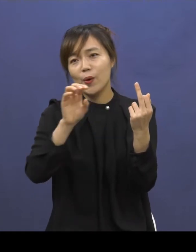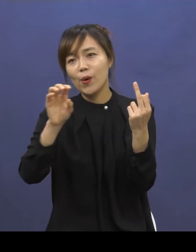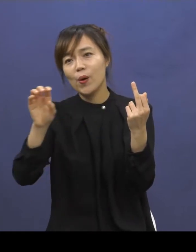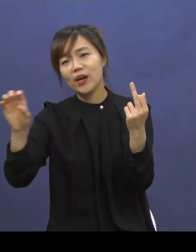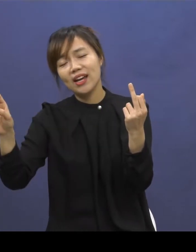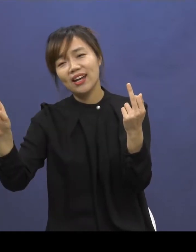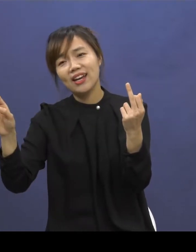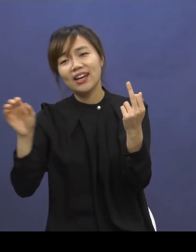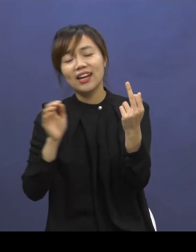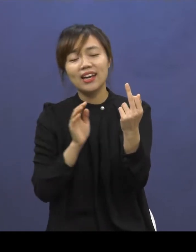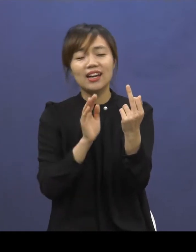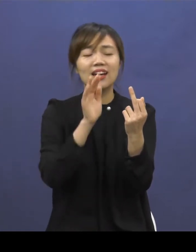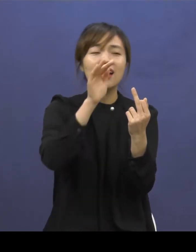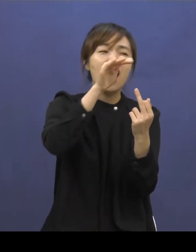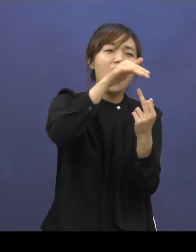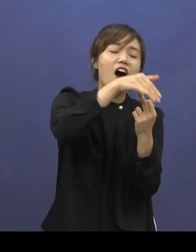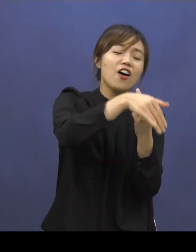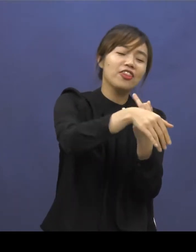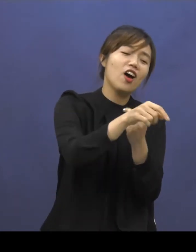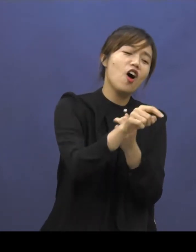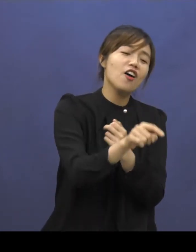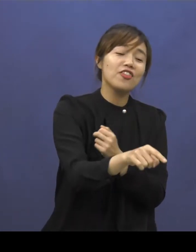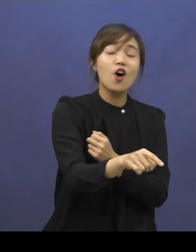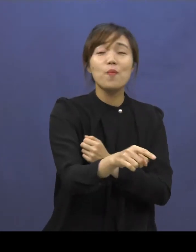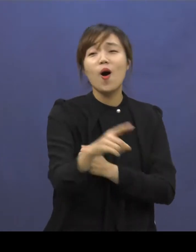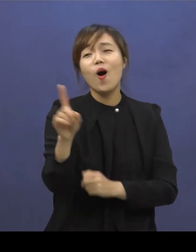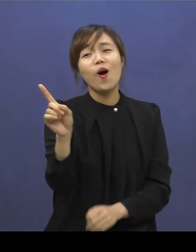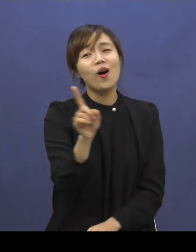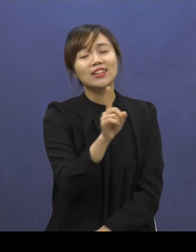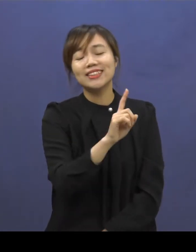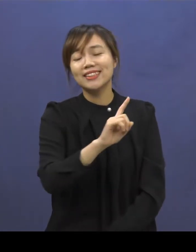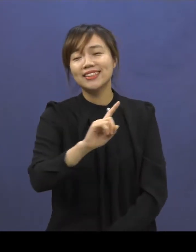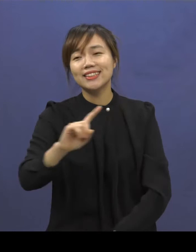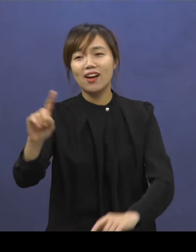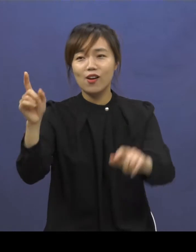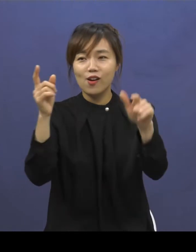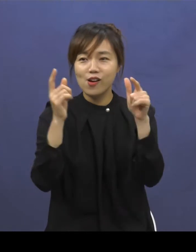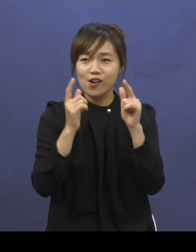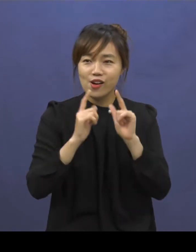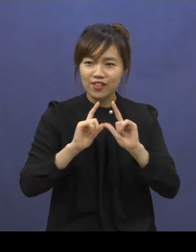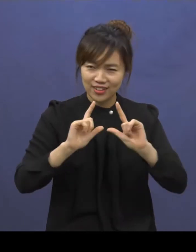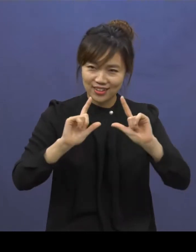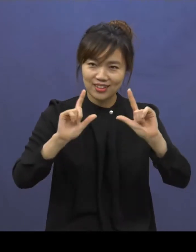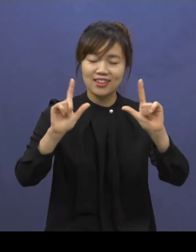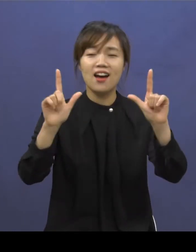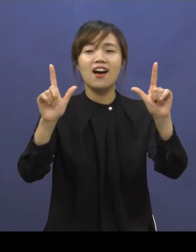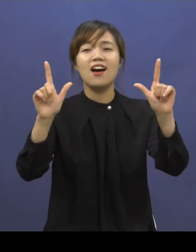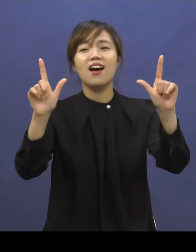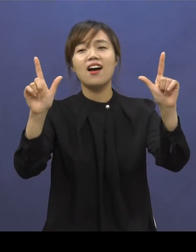갈보리 언덕 넘어 그 어느 날